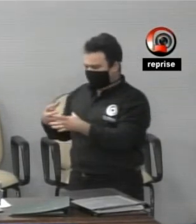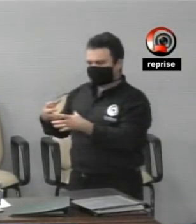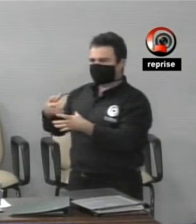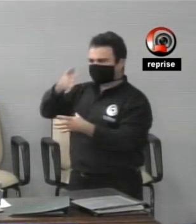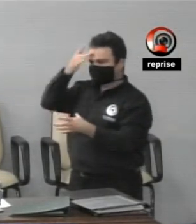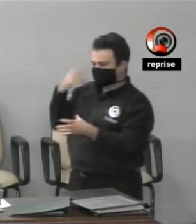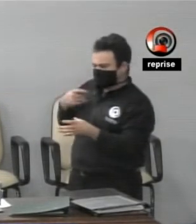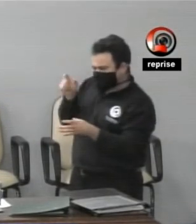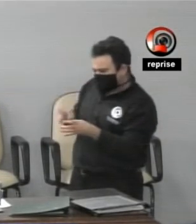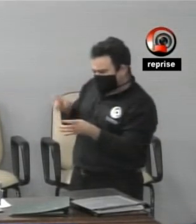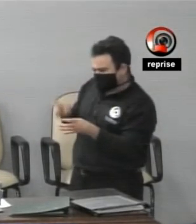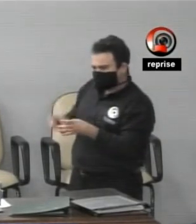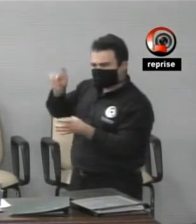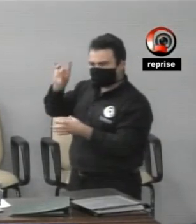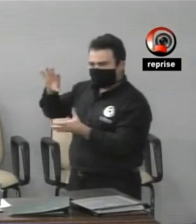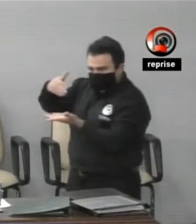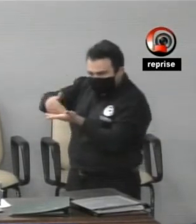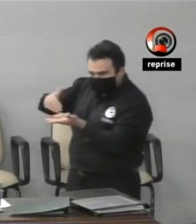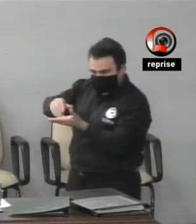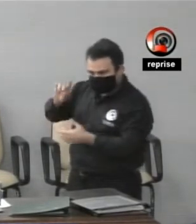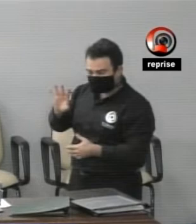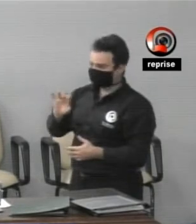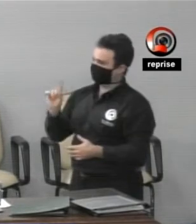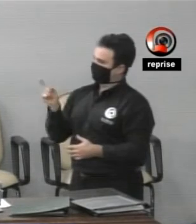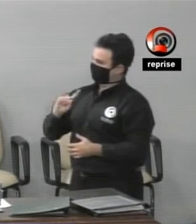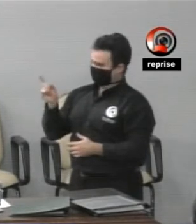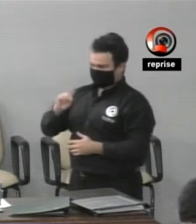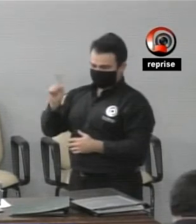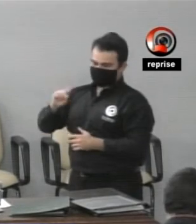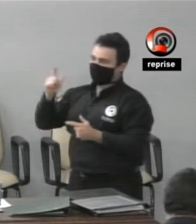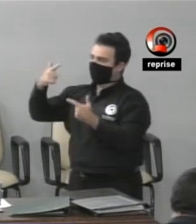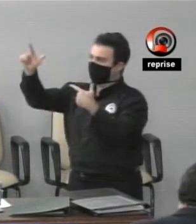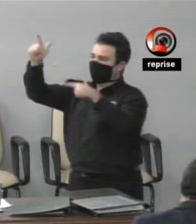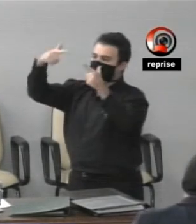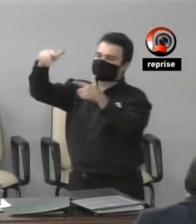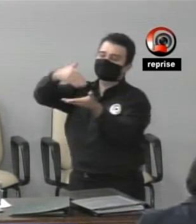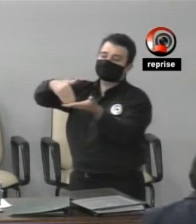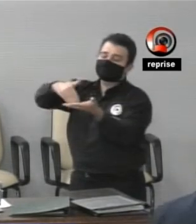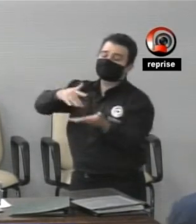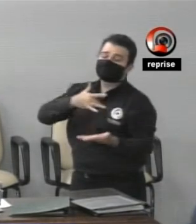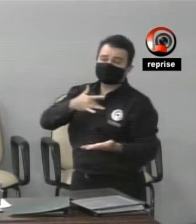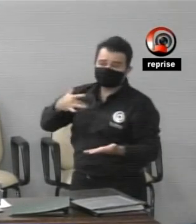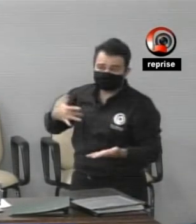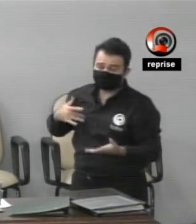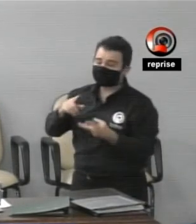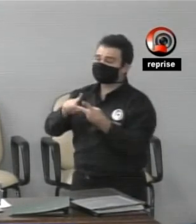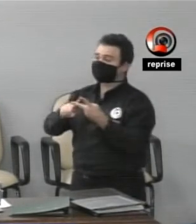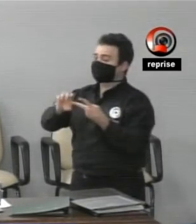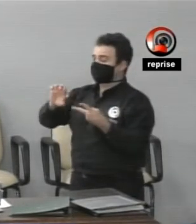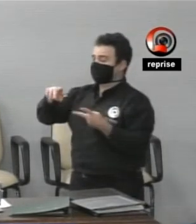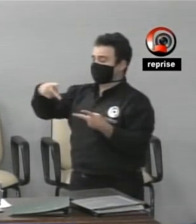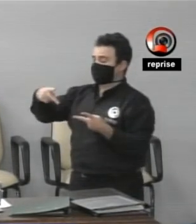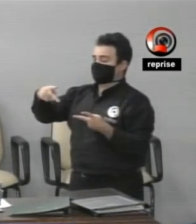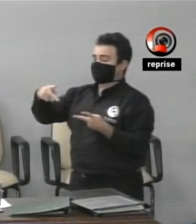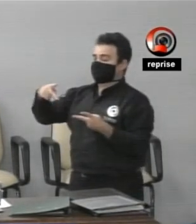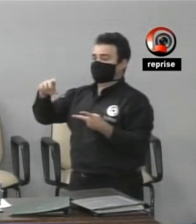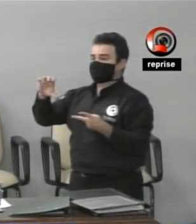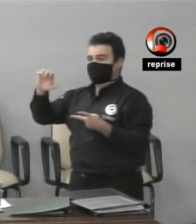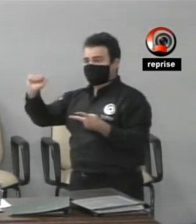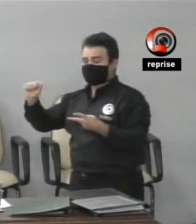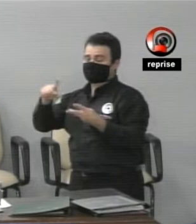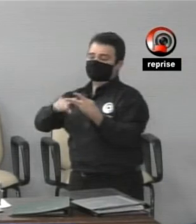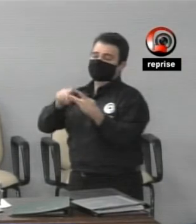Secretaria de Educação. Ela é composta por membros da Secretaria da Saúde, do CMDCA, da Assistência Social e